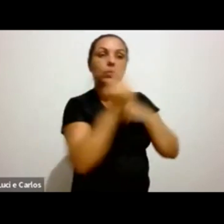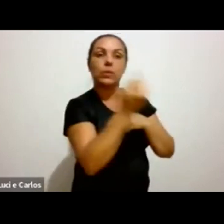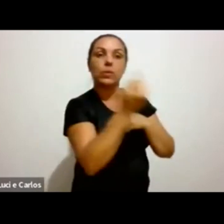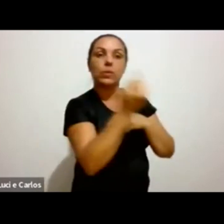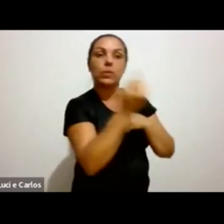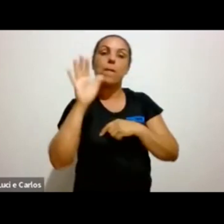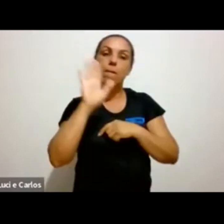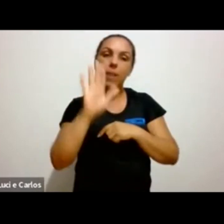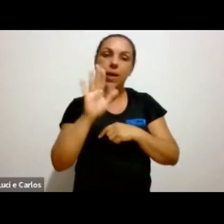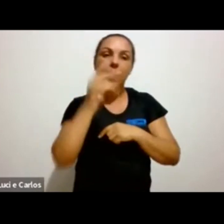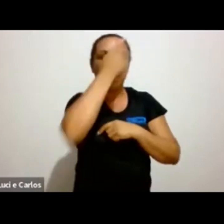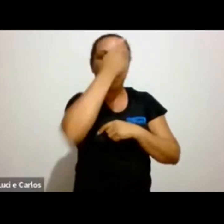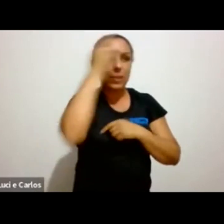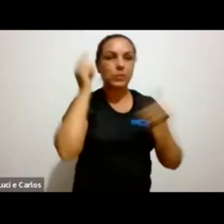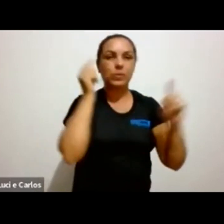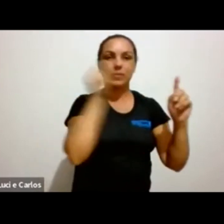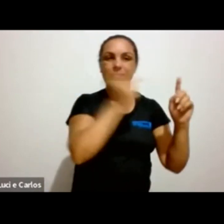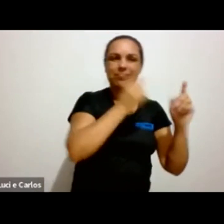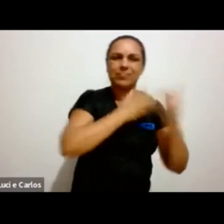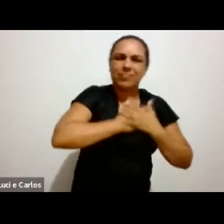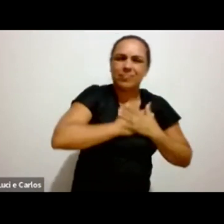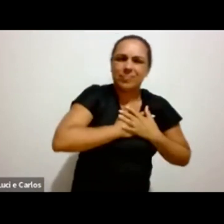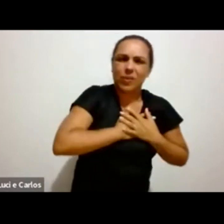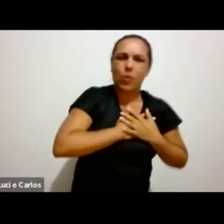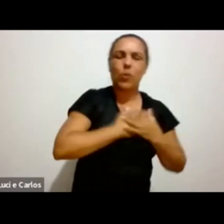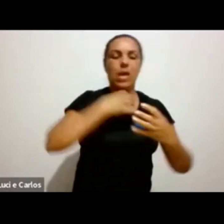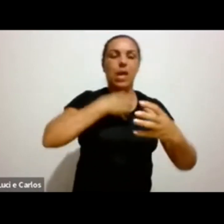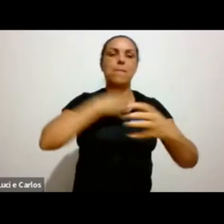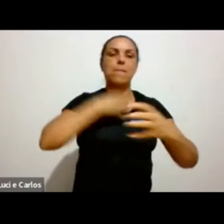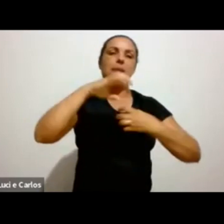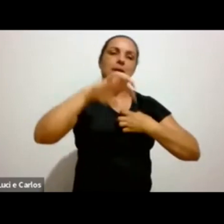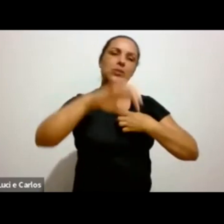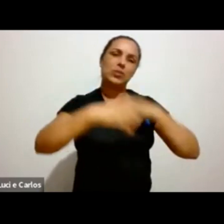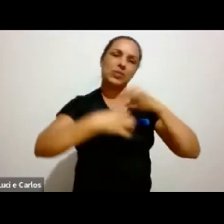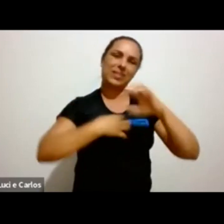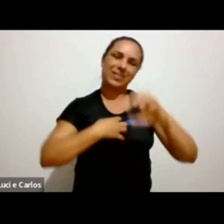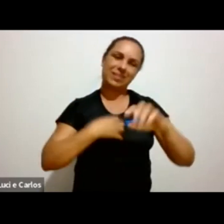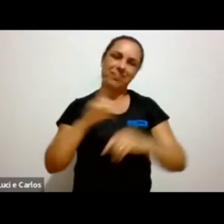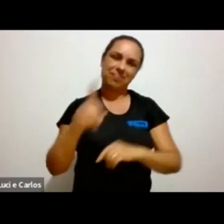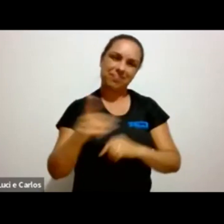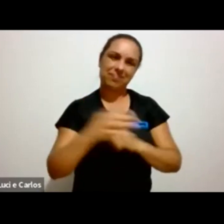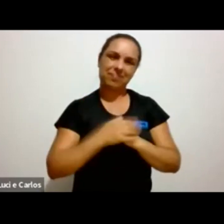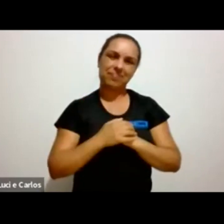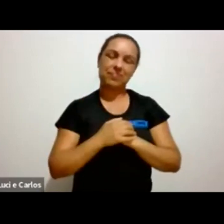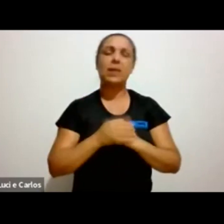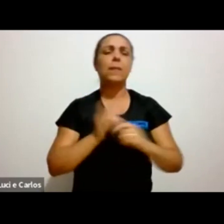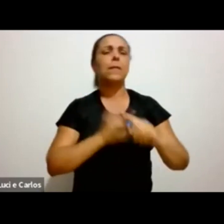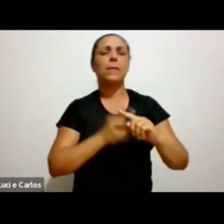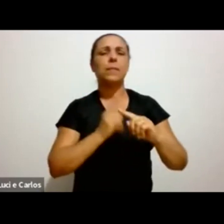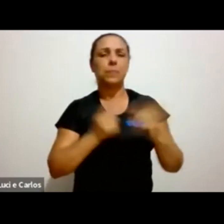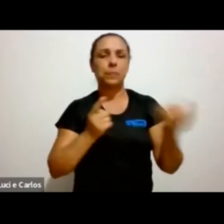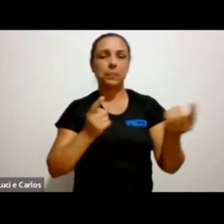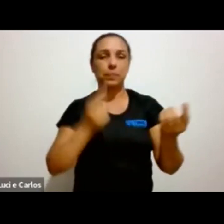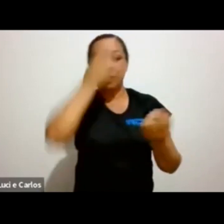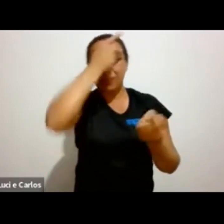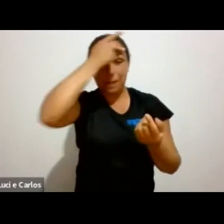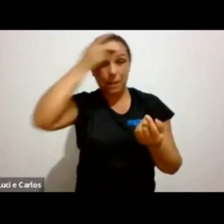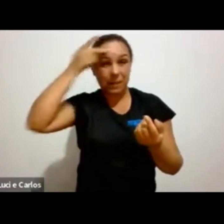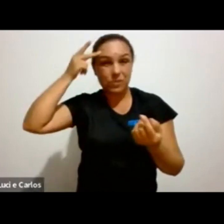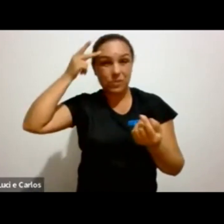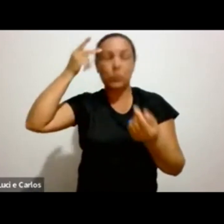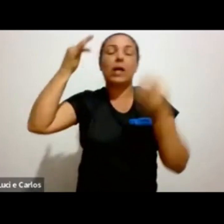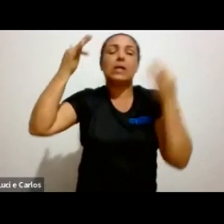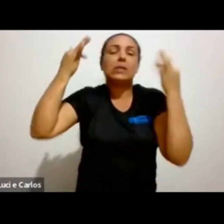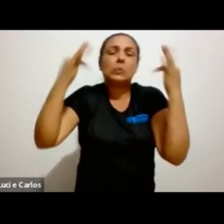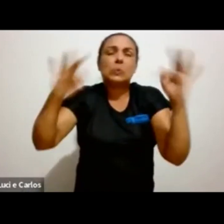saúde. Quando alguém tem fibromialgia, ela tem tanta dor pelo corpo que às vezes ela nem imagina